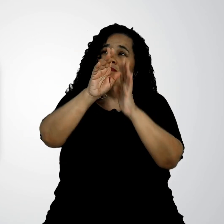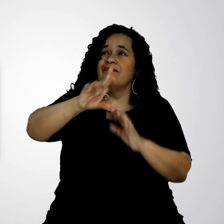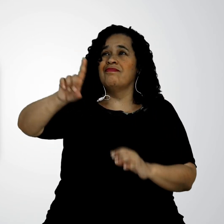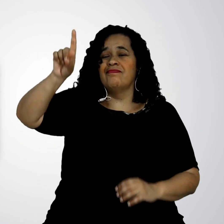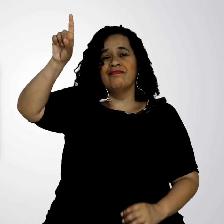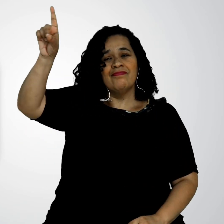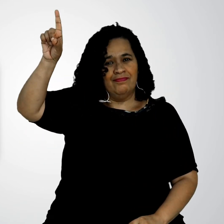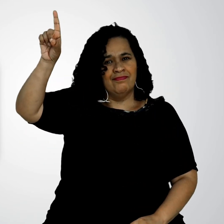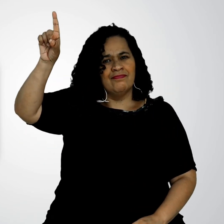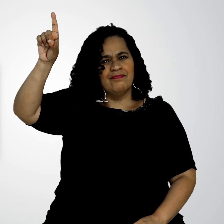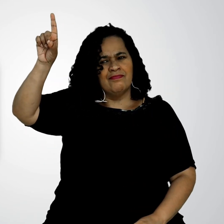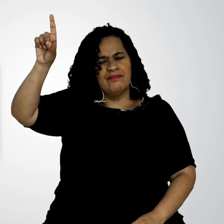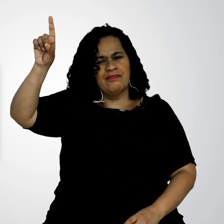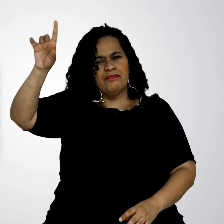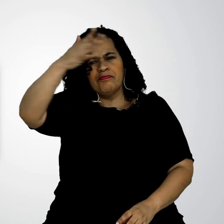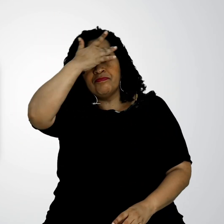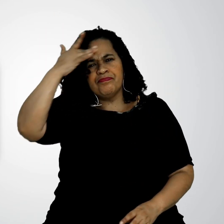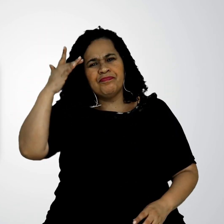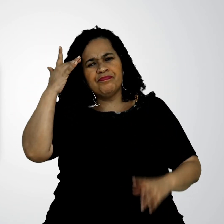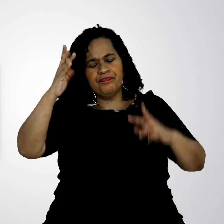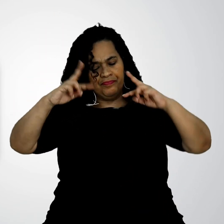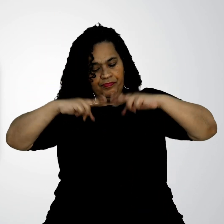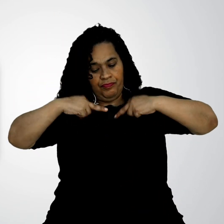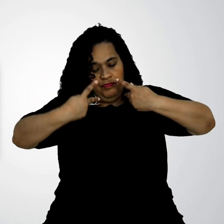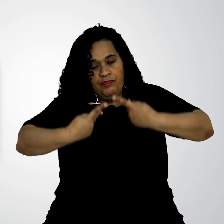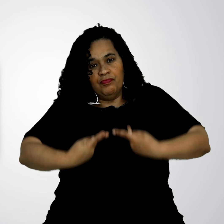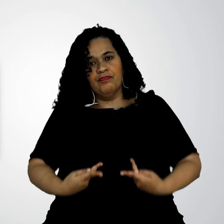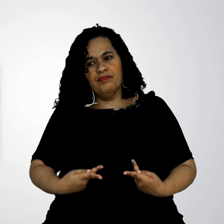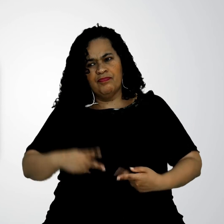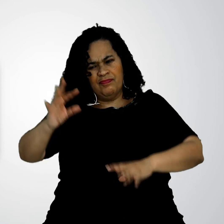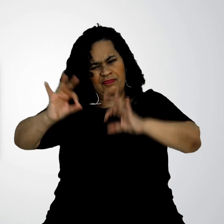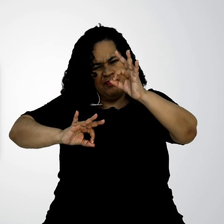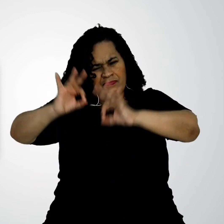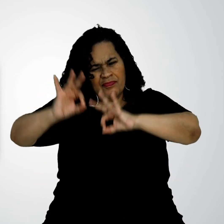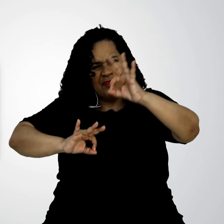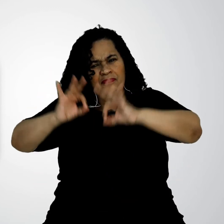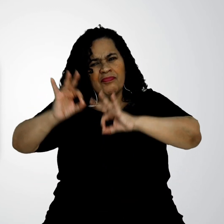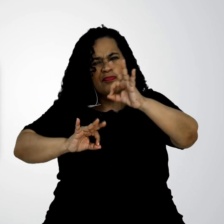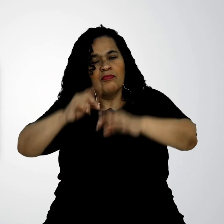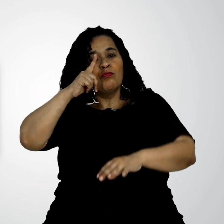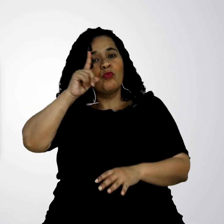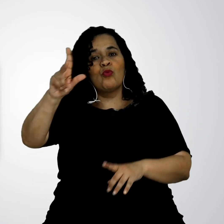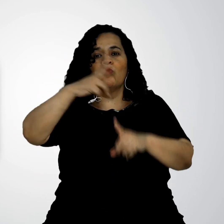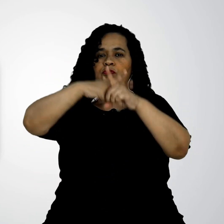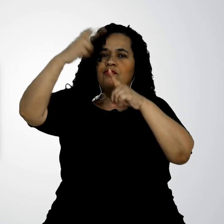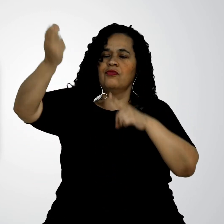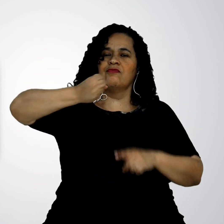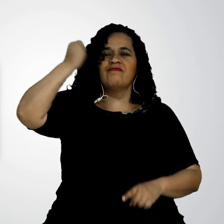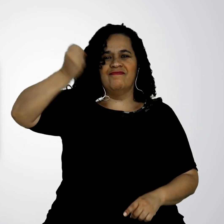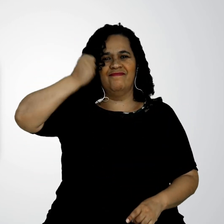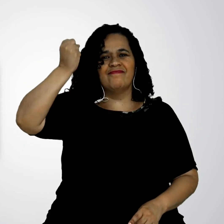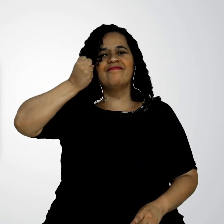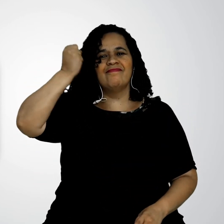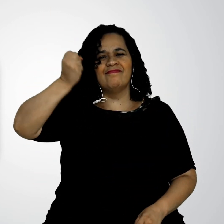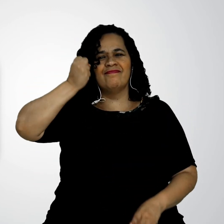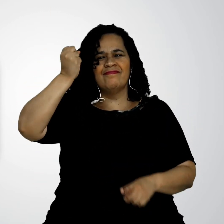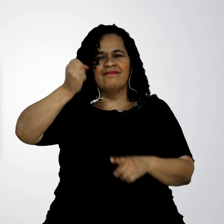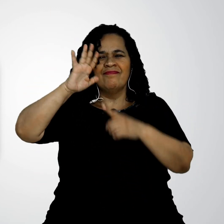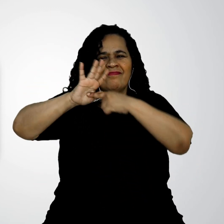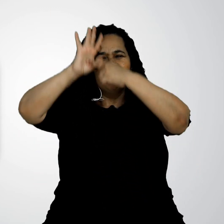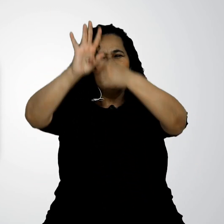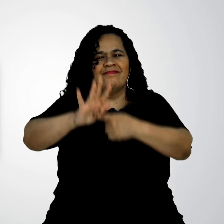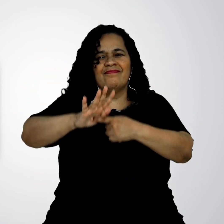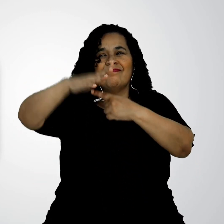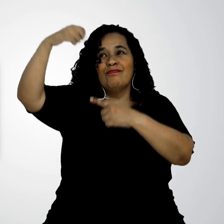humanos preparados, equipados com o Evangelho, são sim capazes de resistir, e não só de resistir, mas de manifestar luz